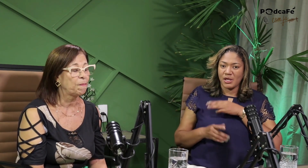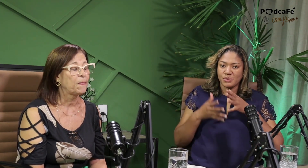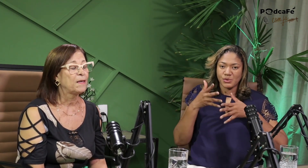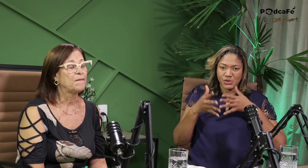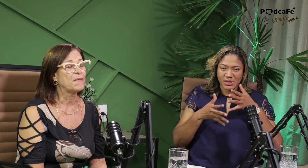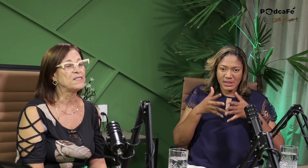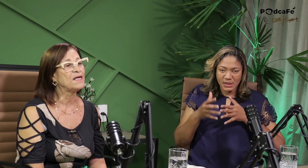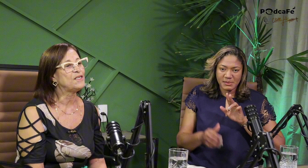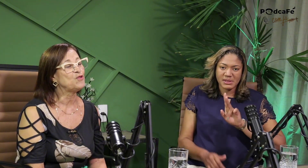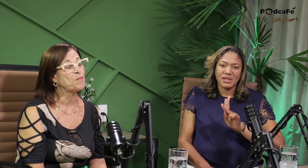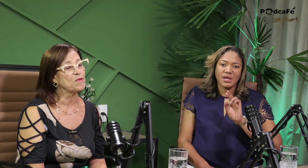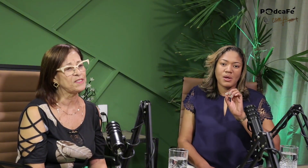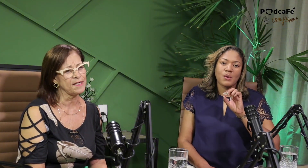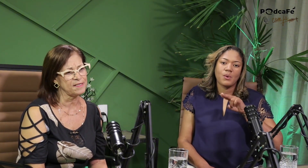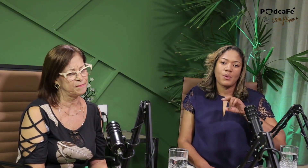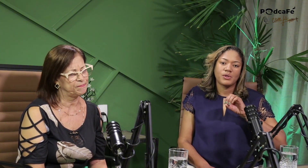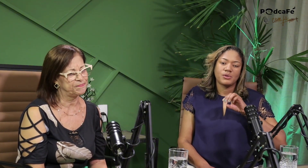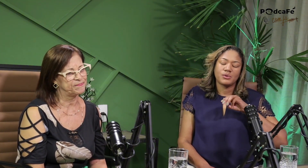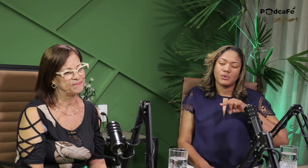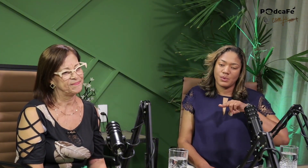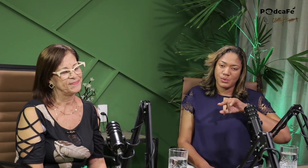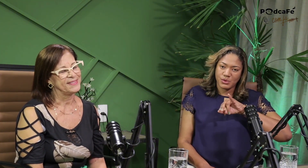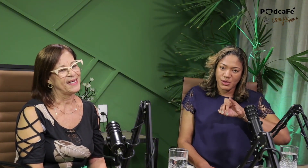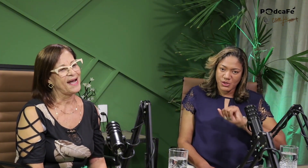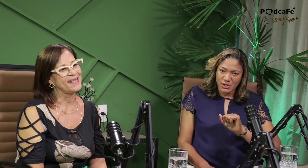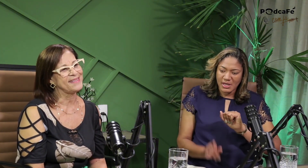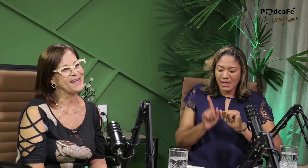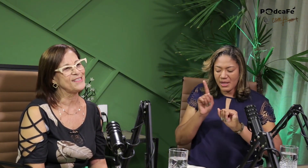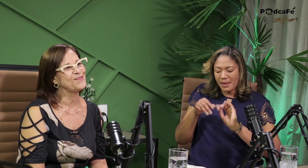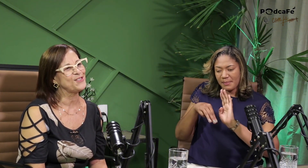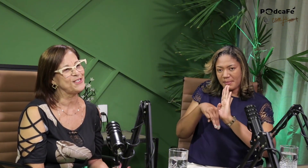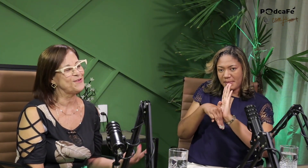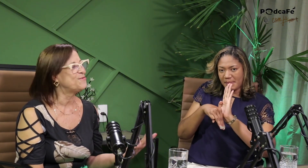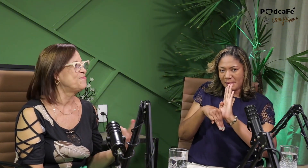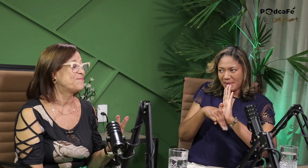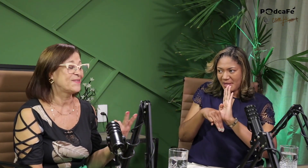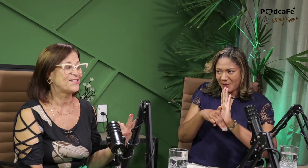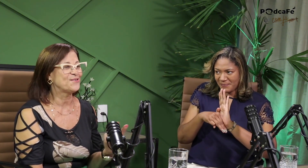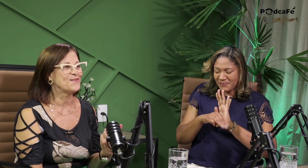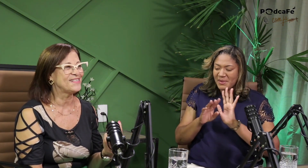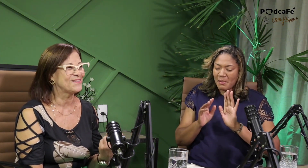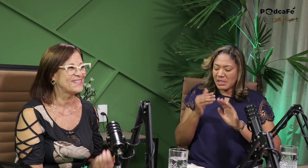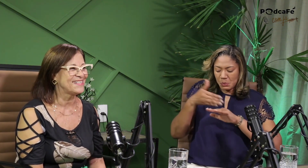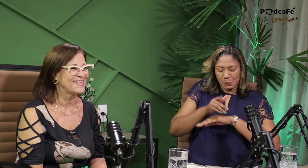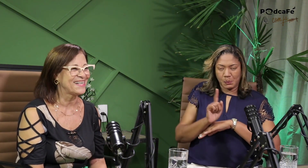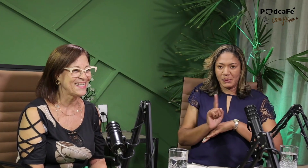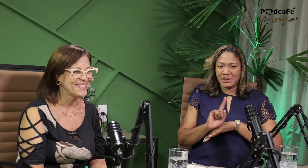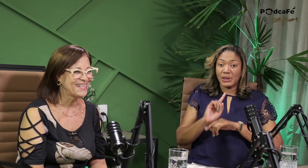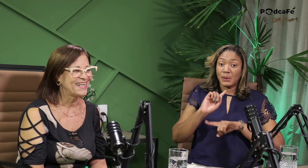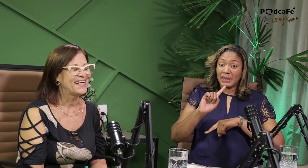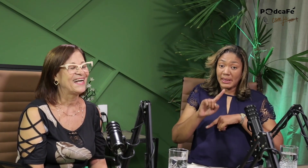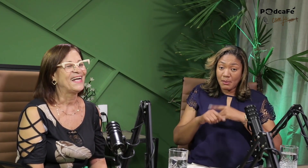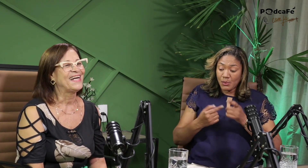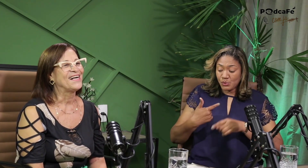básico. Mas aí eu não prossegui. Até que surgiu Johnny e Suzana,